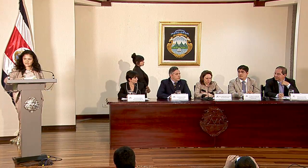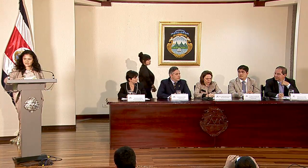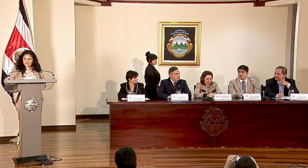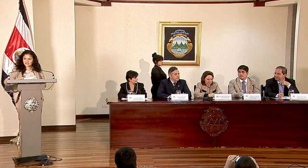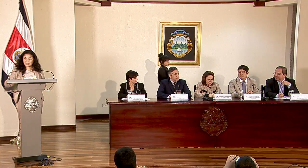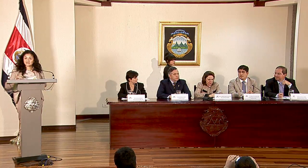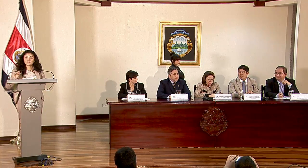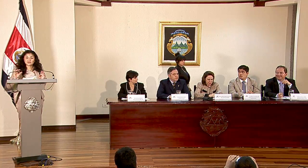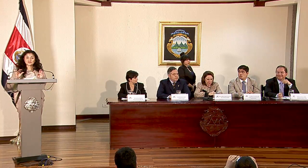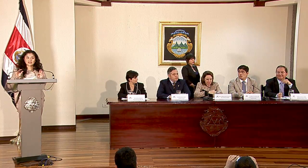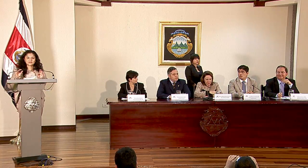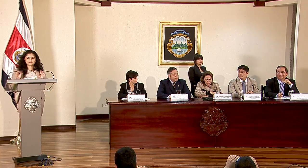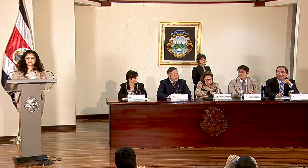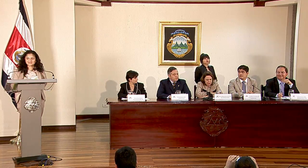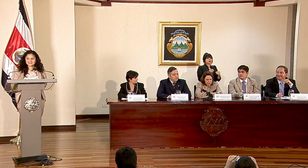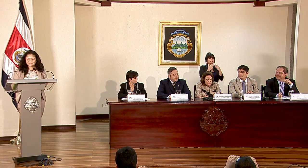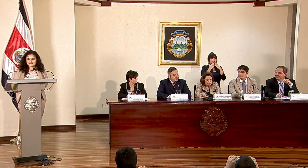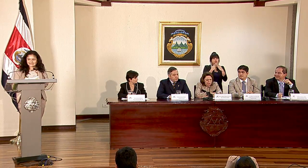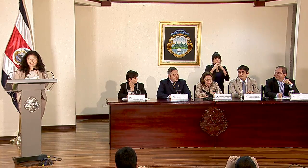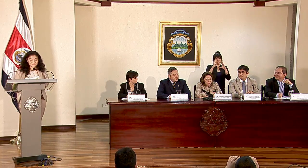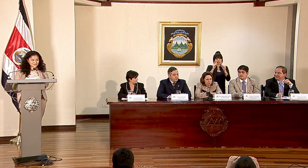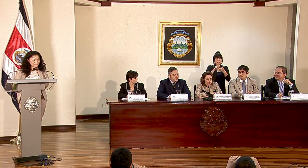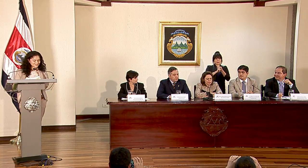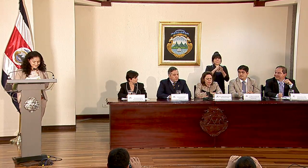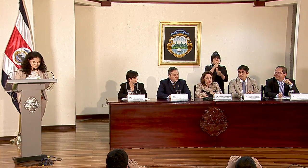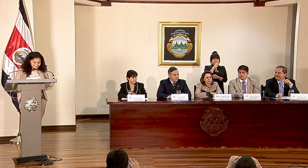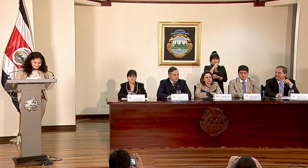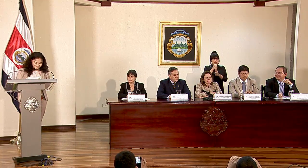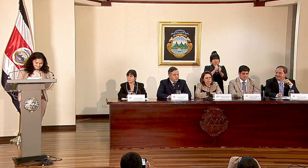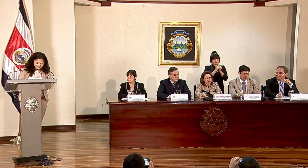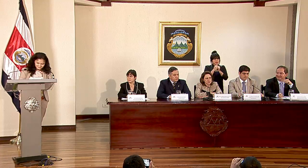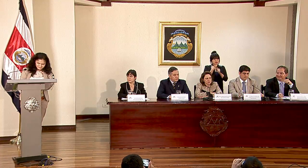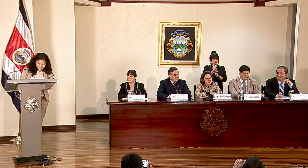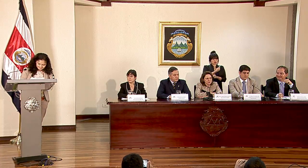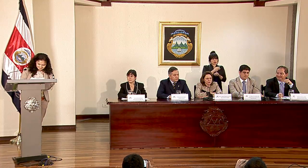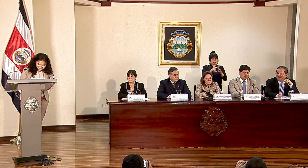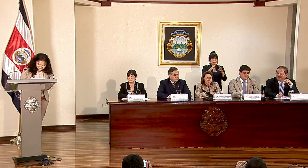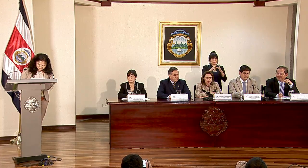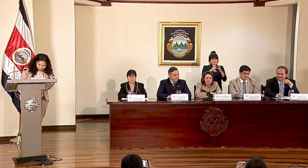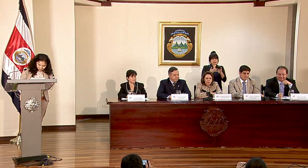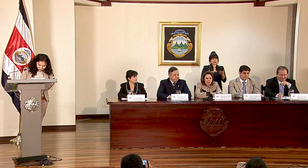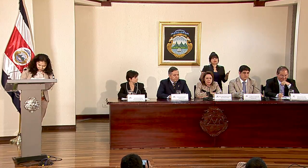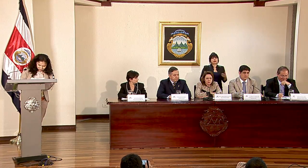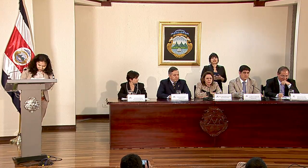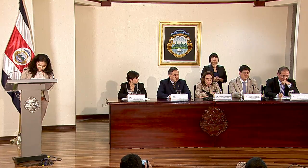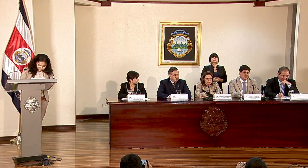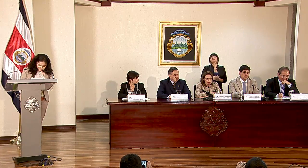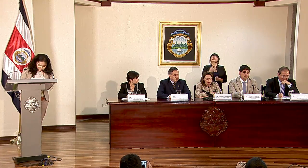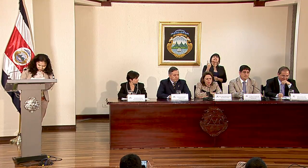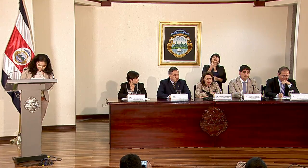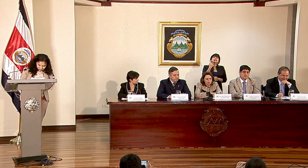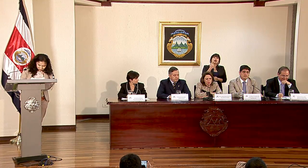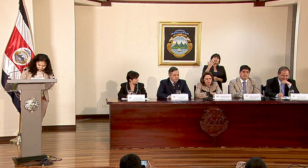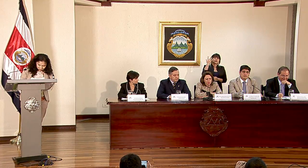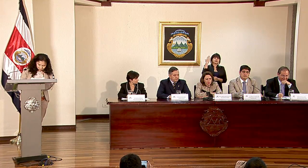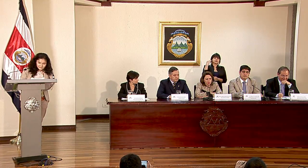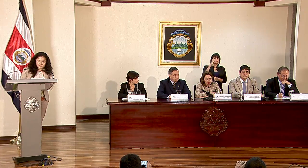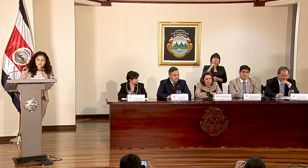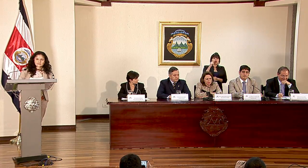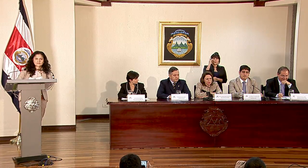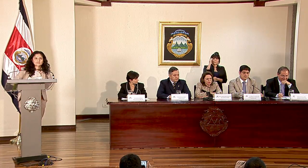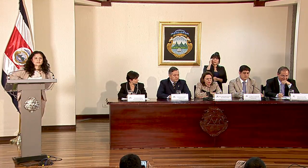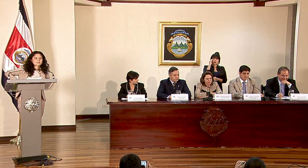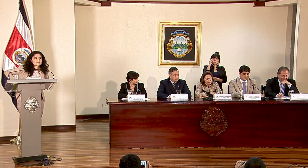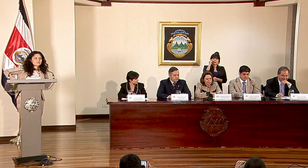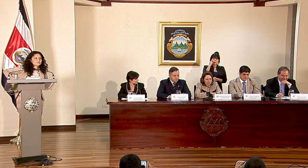amigos y amigas de la prensa y quienes me acompañan acá en la mesa principal. Siempre ha sido una preocupación